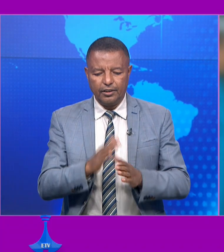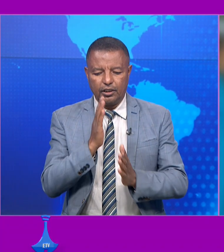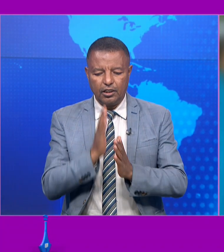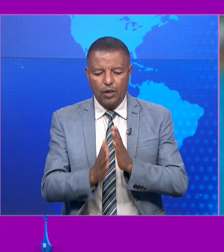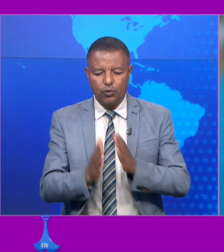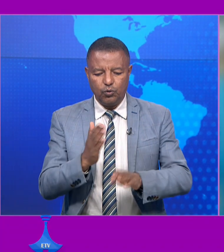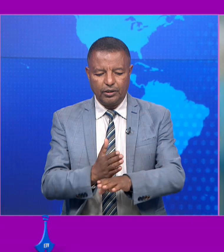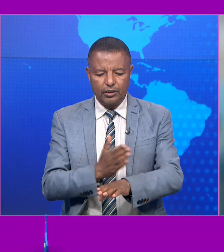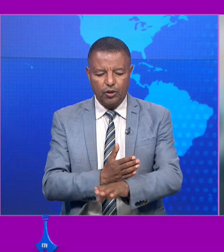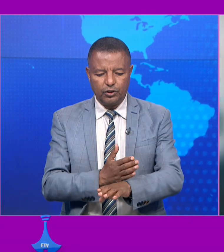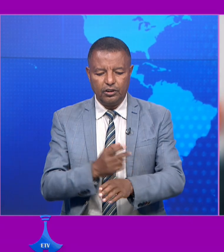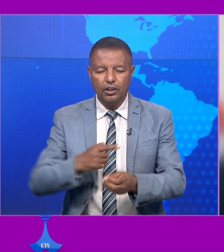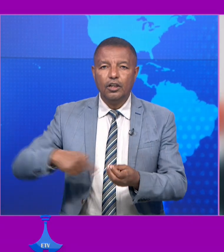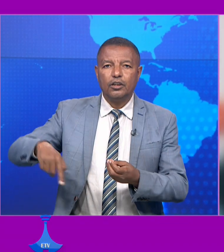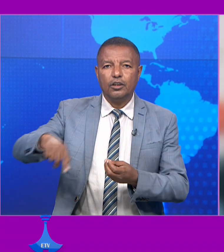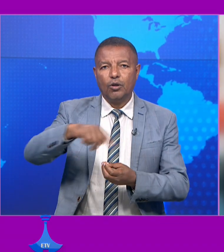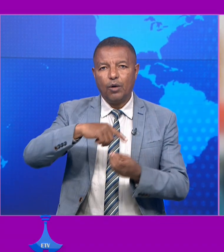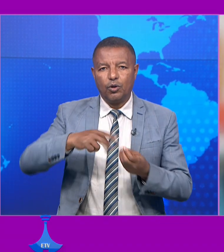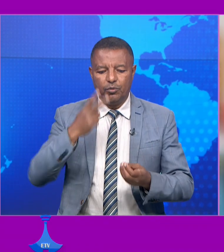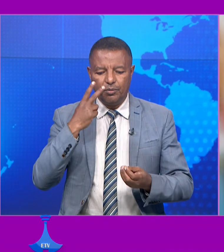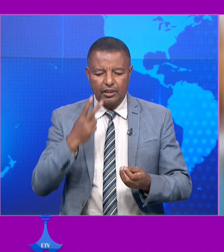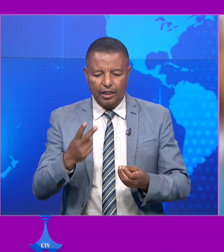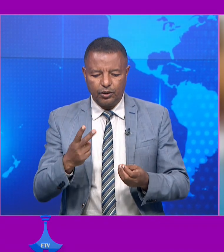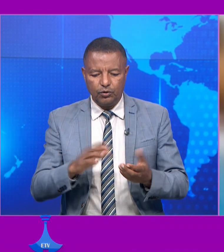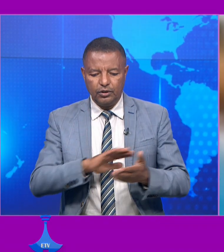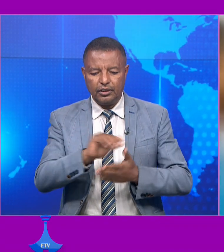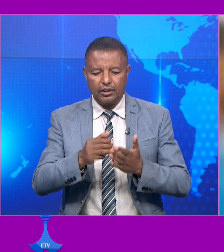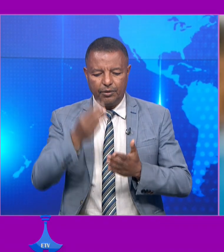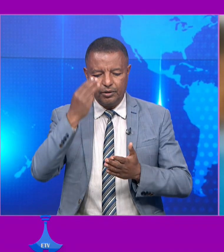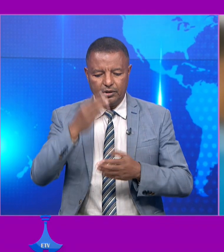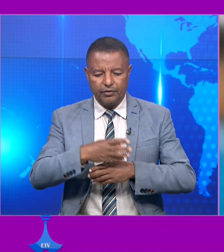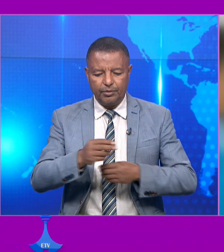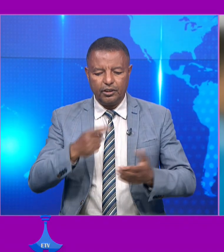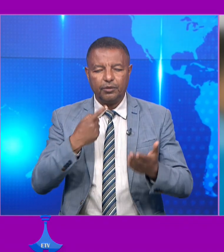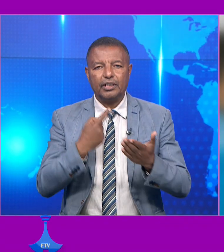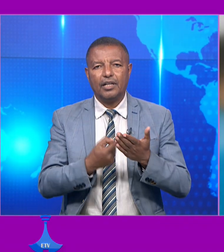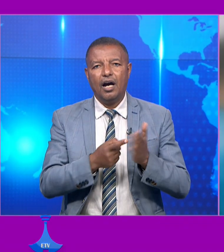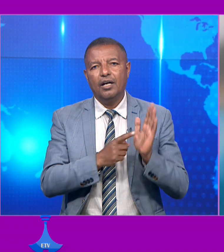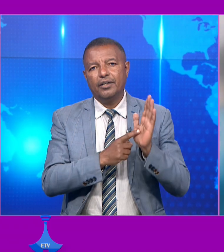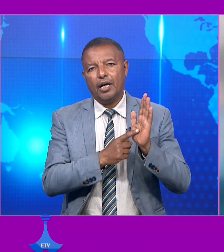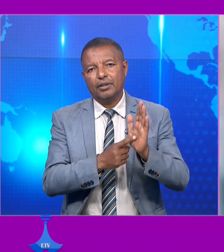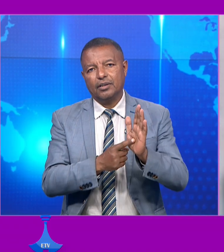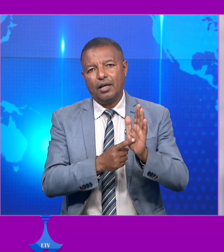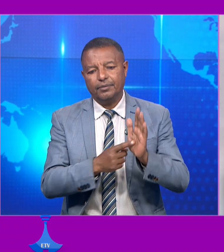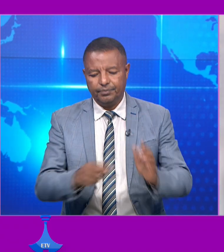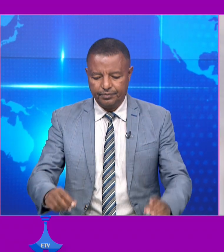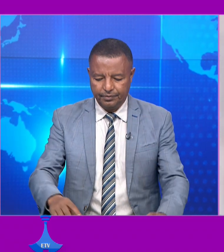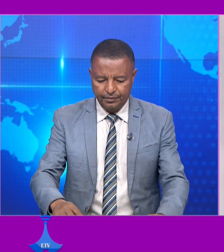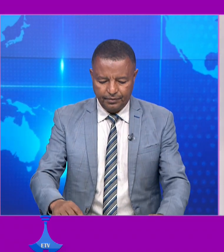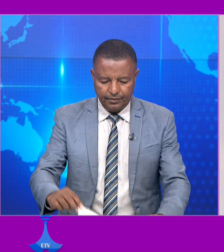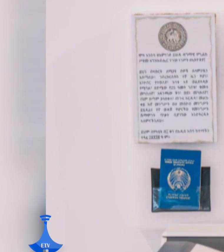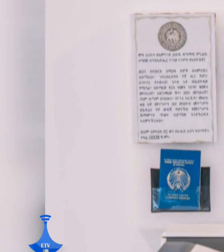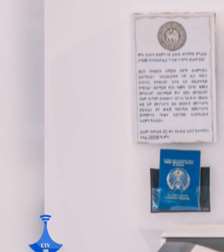ላይ የተከናወኑ ማሻሻያዎችን ተዘዋውረው መመልከታቸውን የጠቅላይ ሚኒስትር ጽሕፈት ቤት መረጃ ያመለክታል።